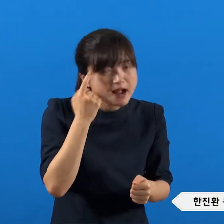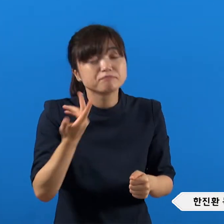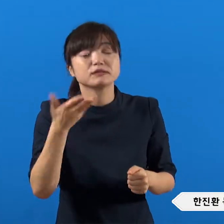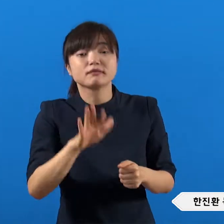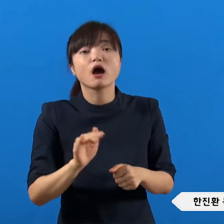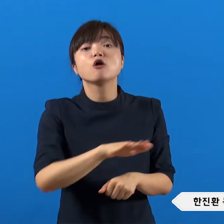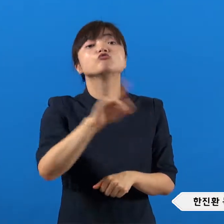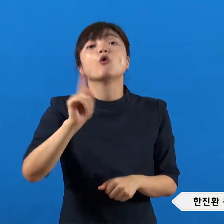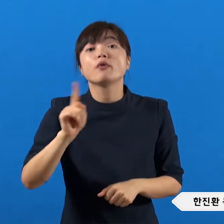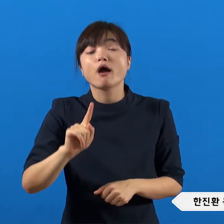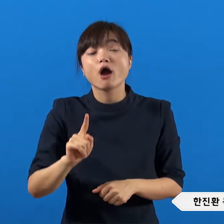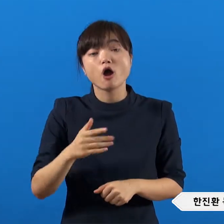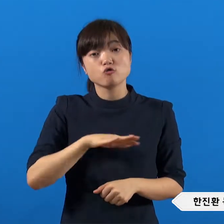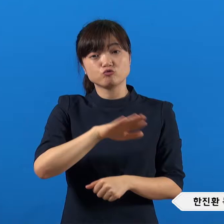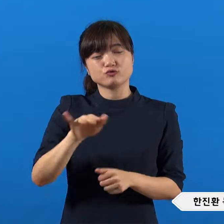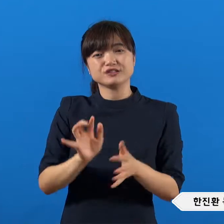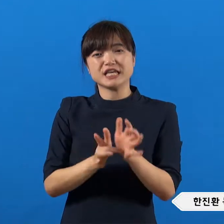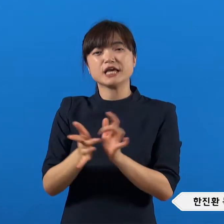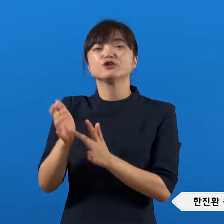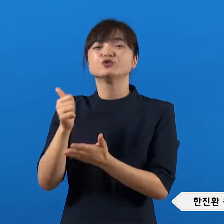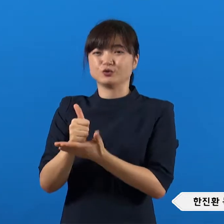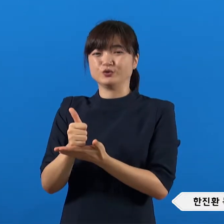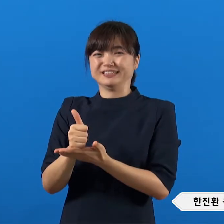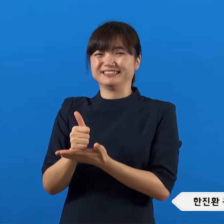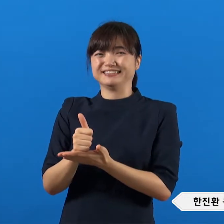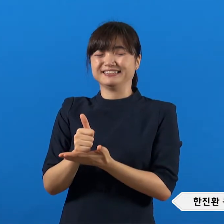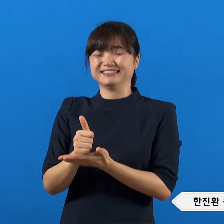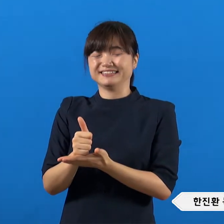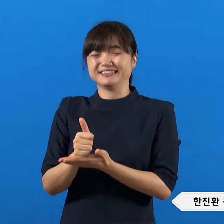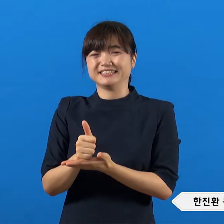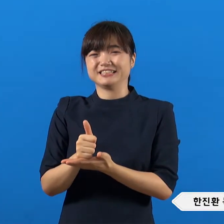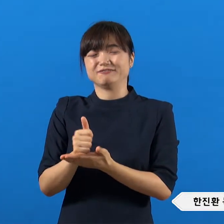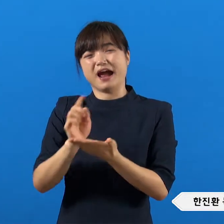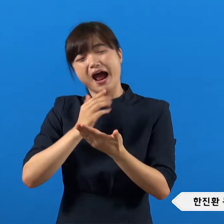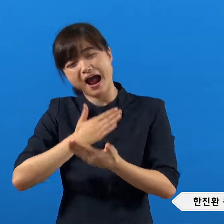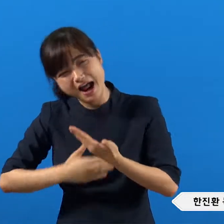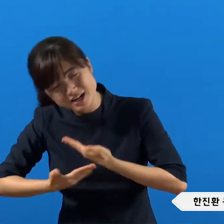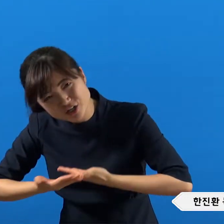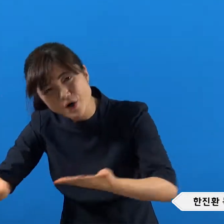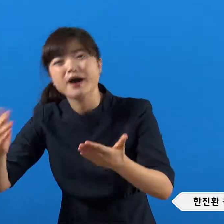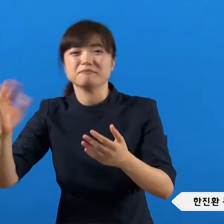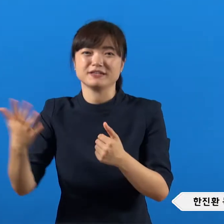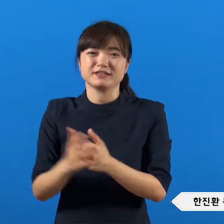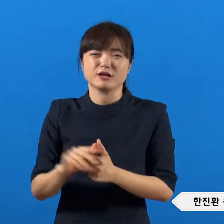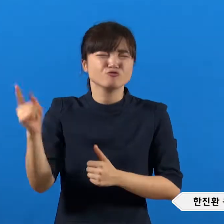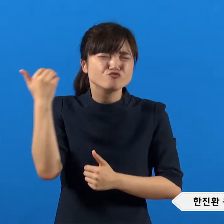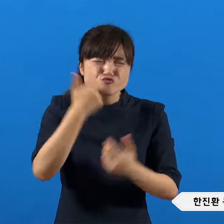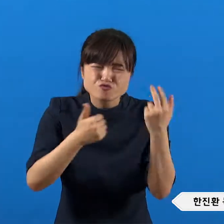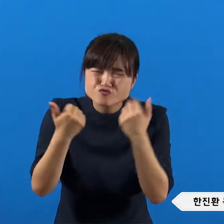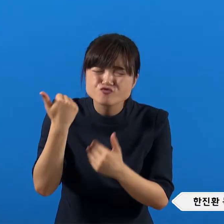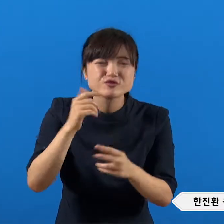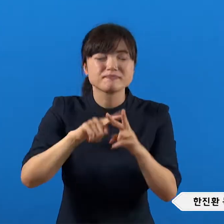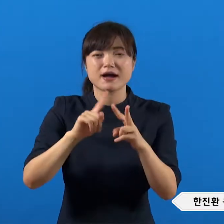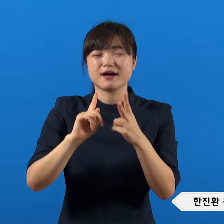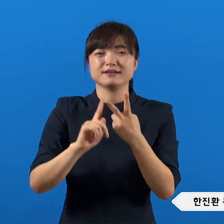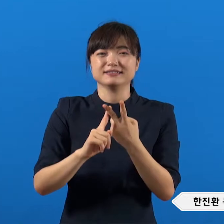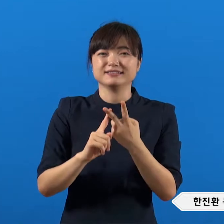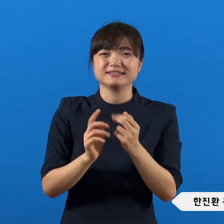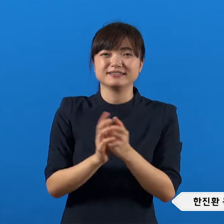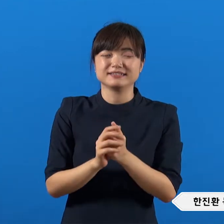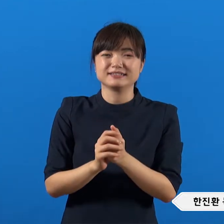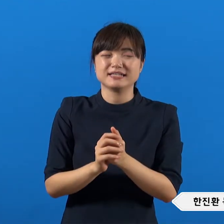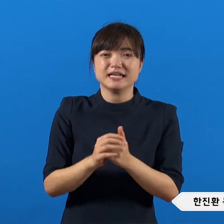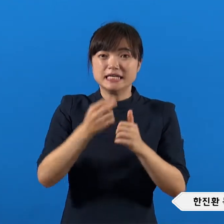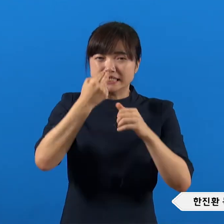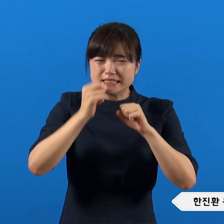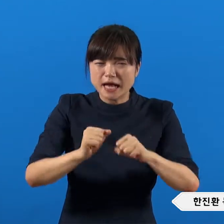우리는 천국의 장사꾼들입니다. 언제 어디서든지 무슨 일을 만나든지 생명을 건져